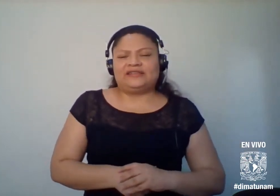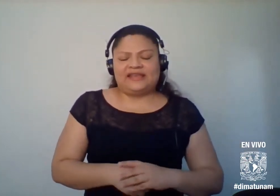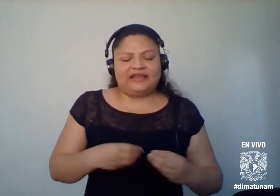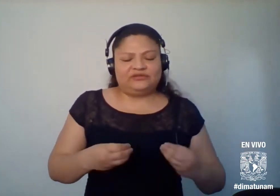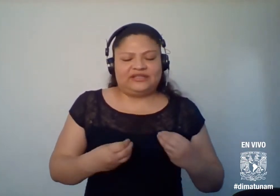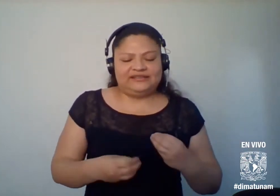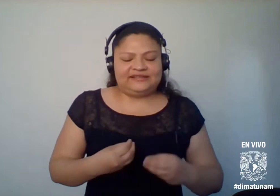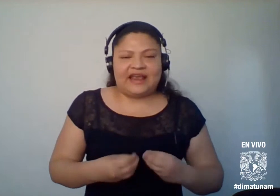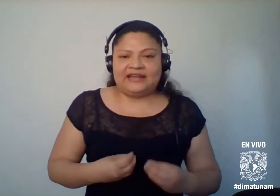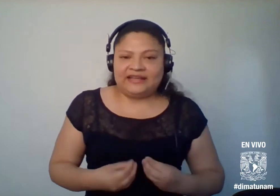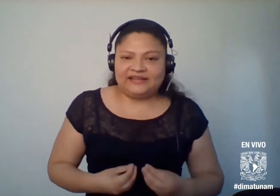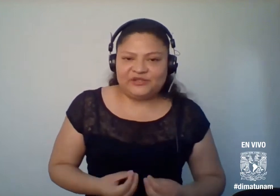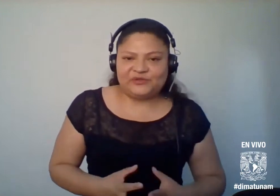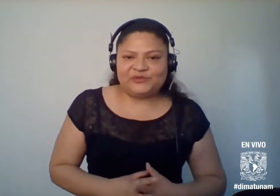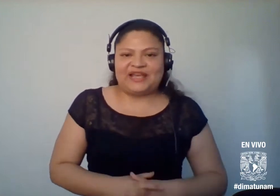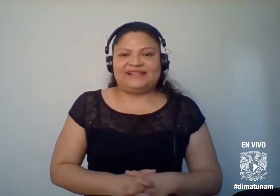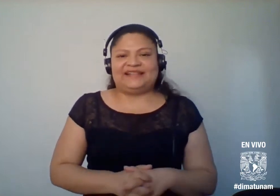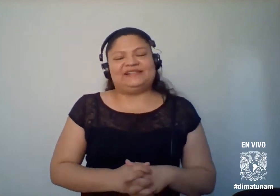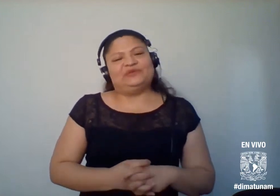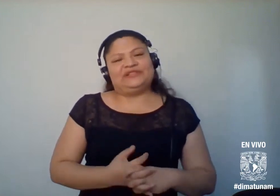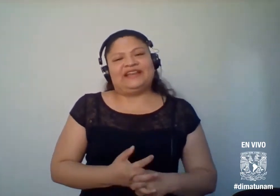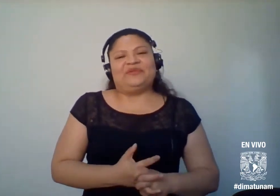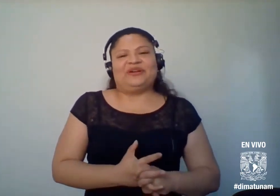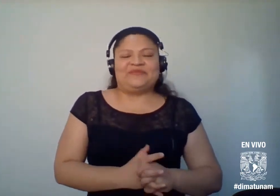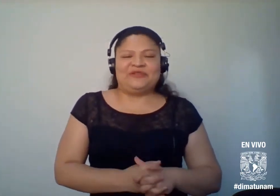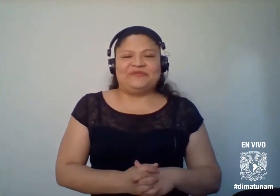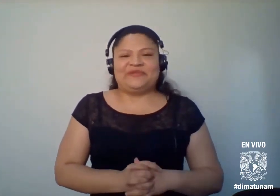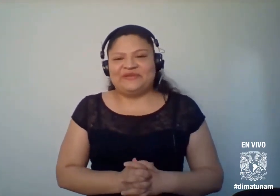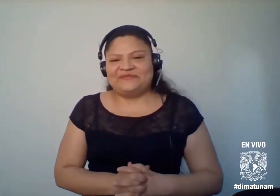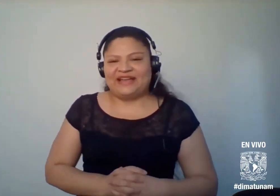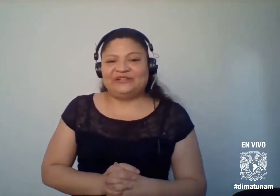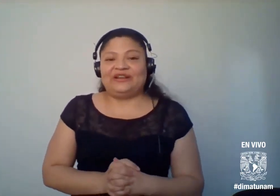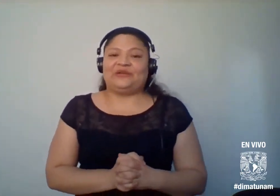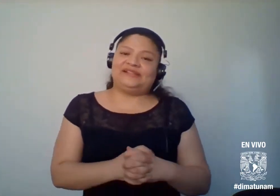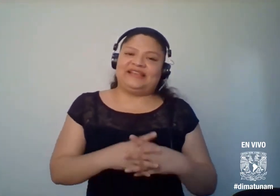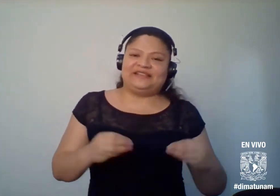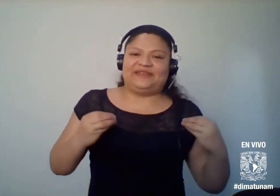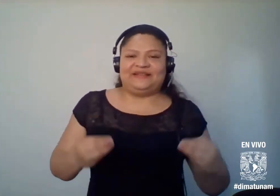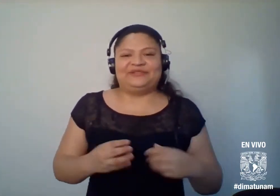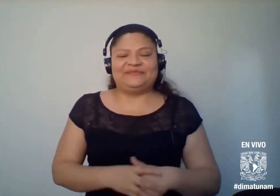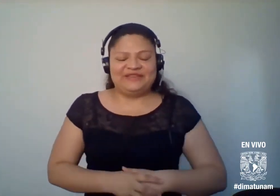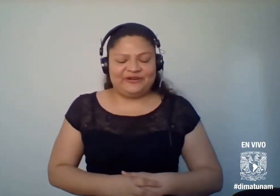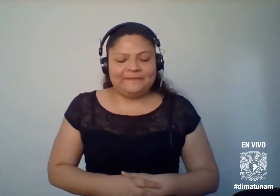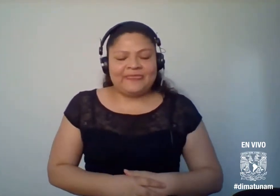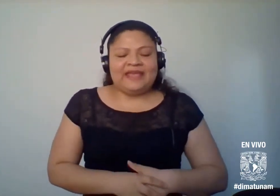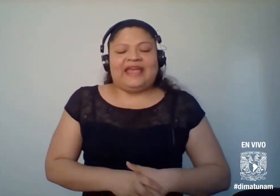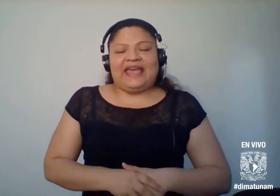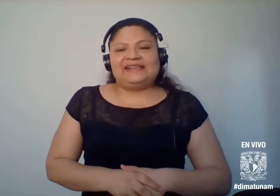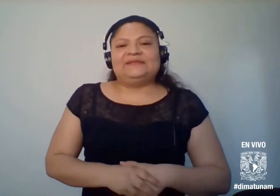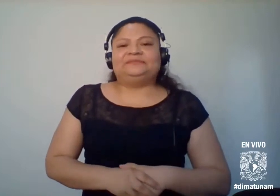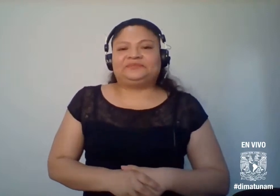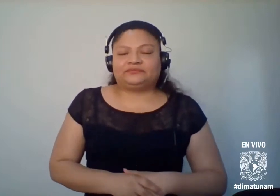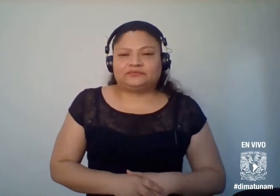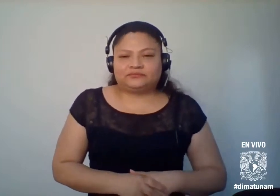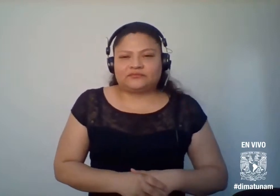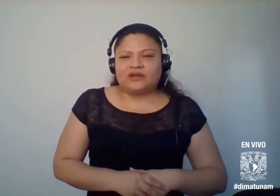Algo que quisiera que ustedes hicieran ejercicio en sus casas, un ejemplo que me dio mi primer maestro de lengua de señas, Fidel Montemayor,